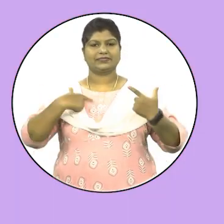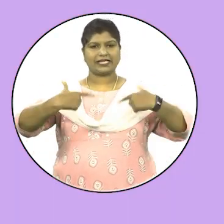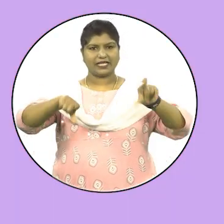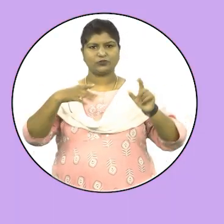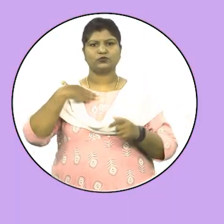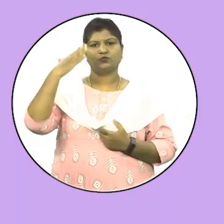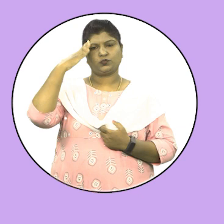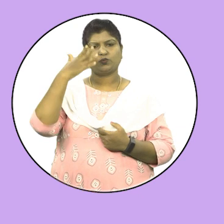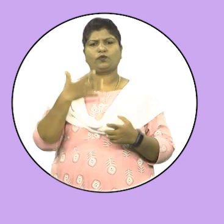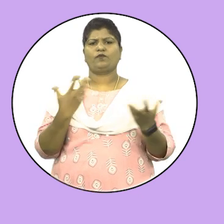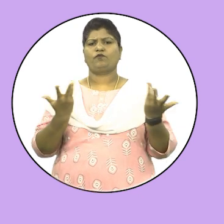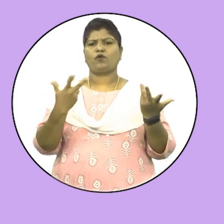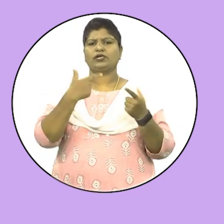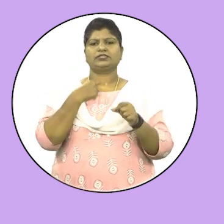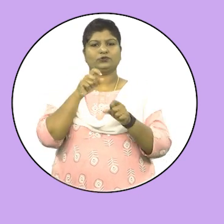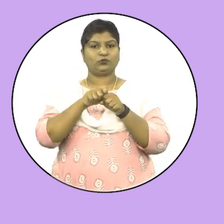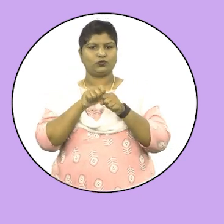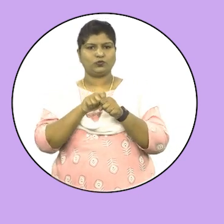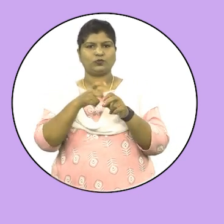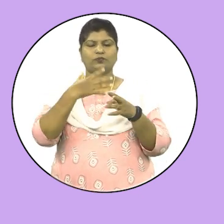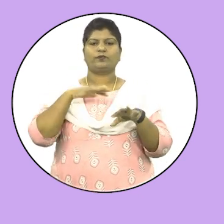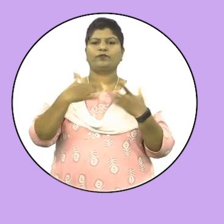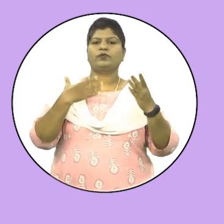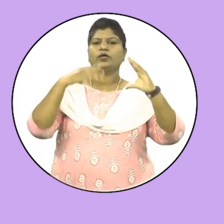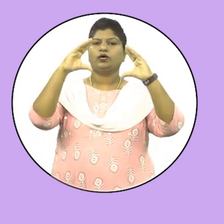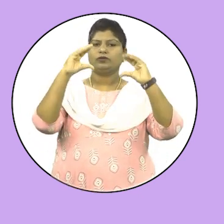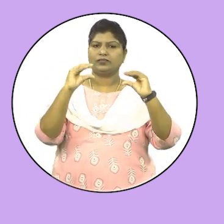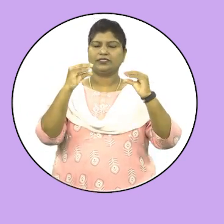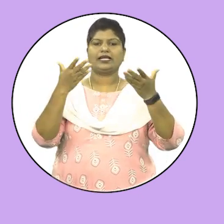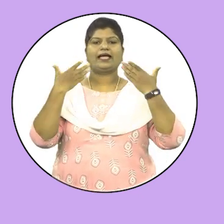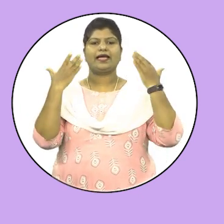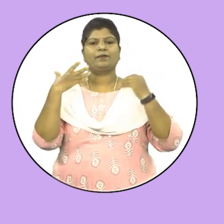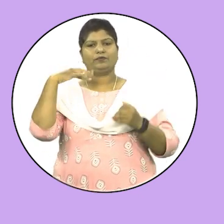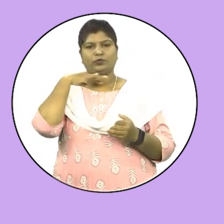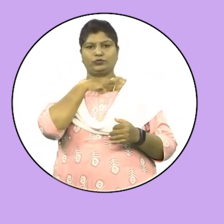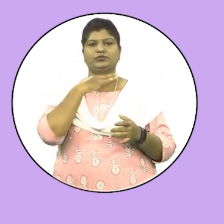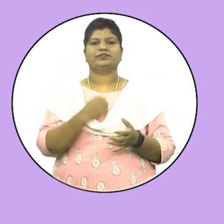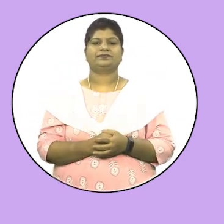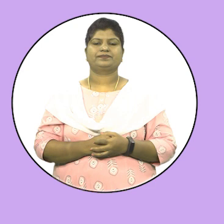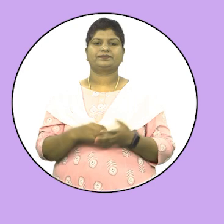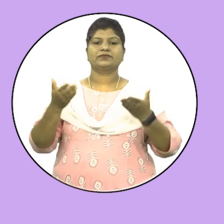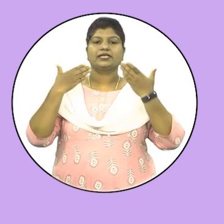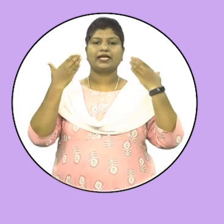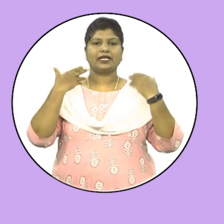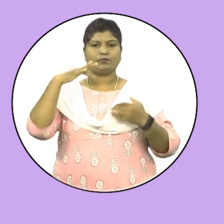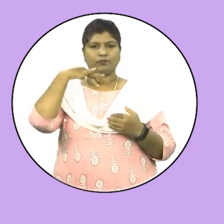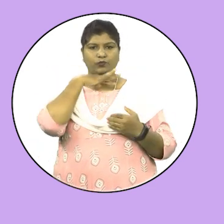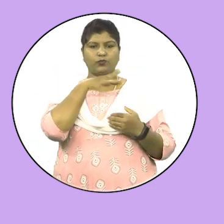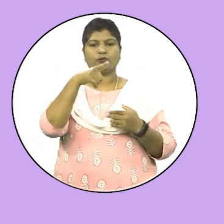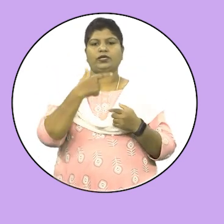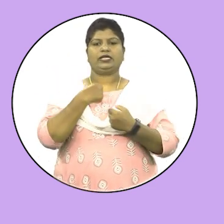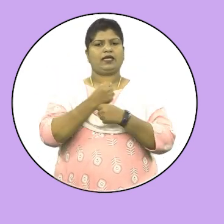आइए जानते हैं वायु प्रदूषण को कम करने के लिए हम क्या कर सकते हैं। वायु प्रदूषण